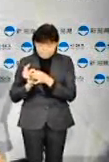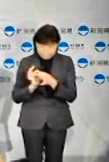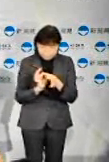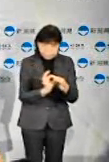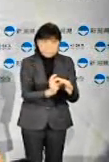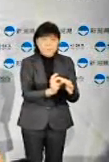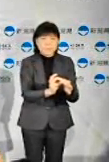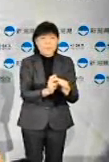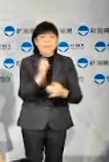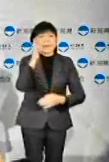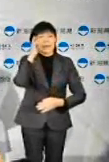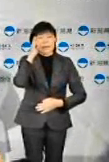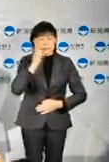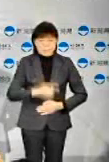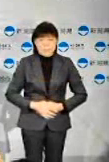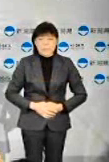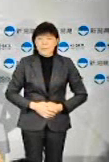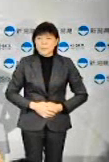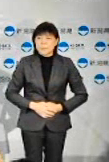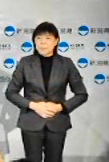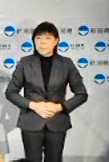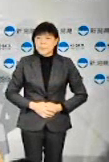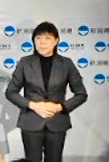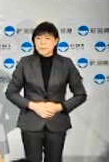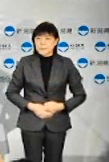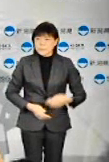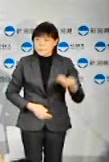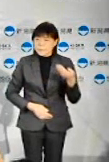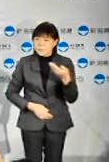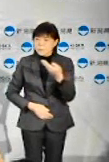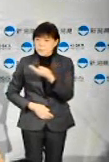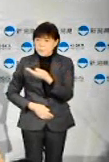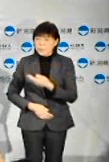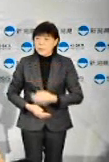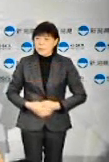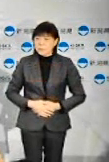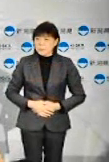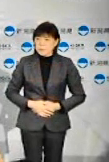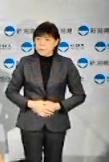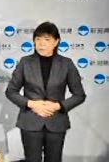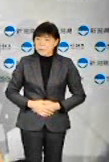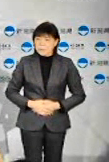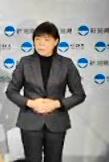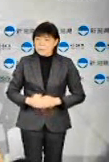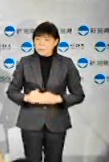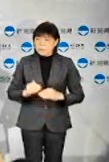き考えていきますよ。 それで機運を醸成してという、